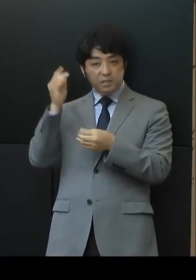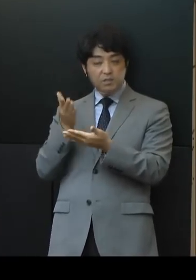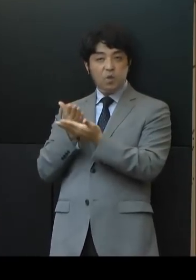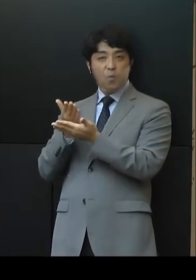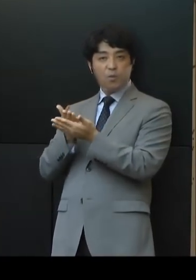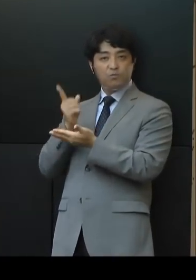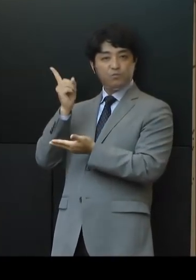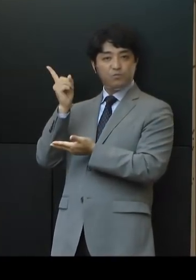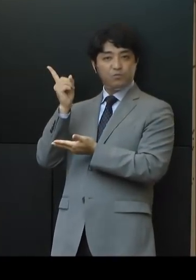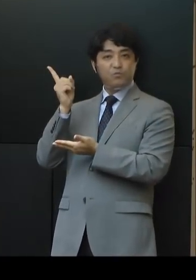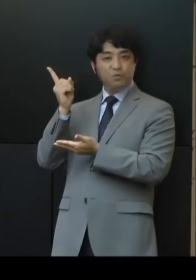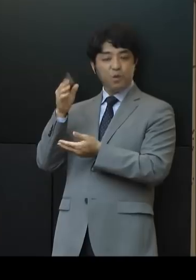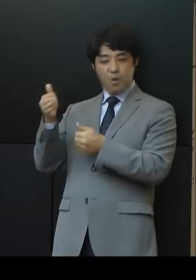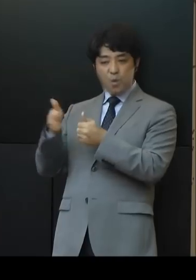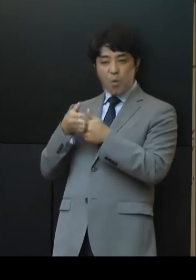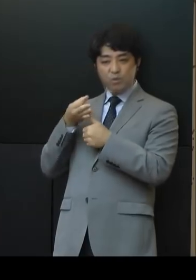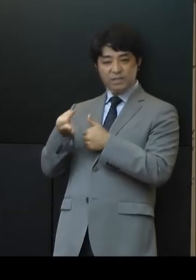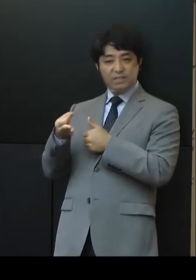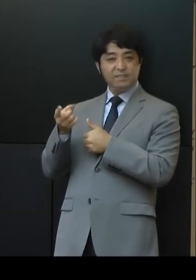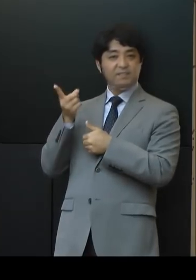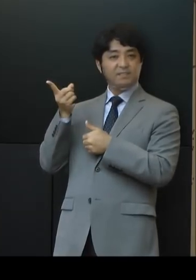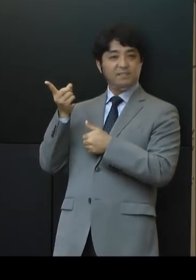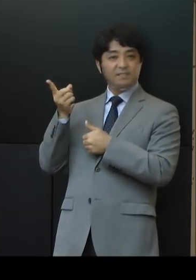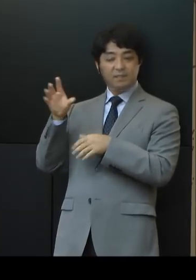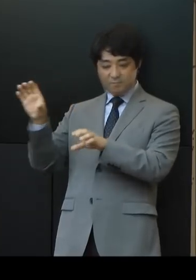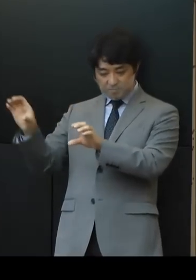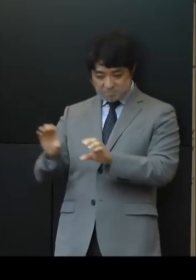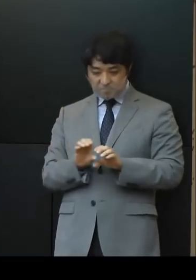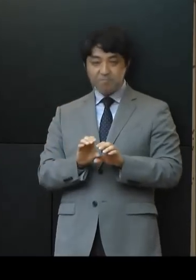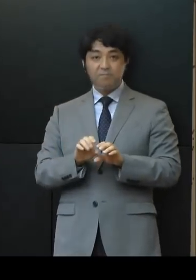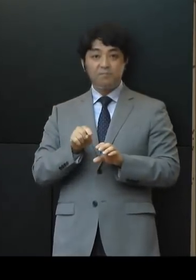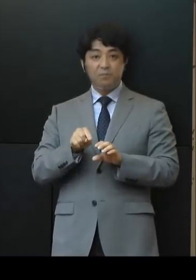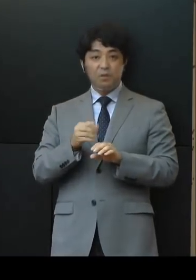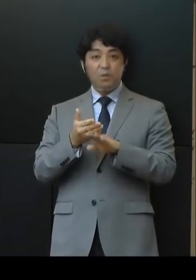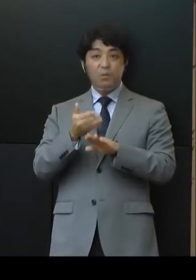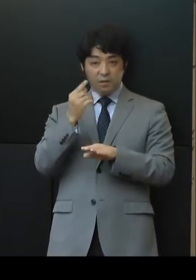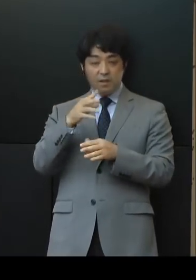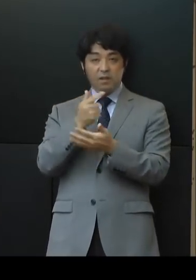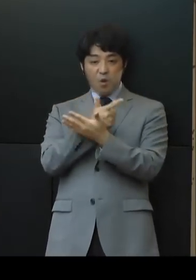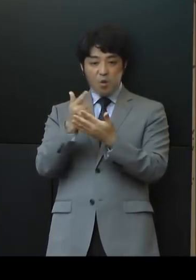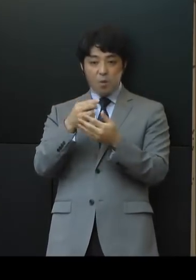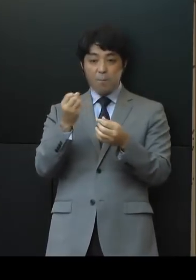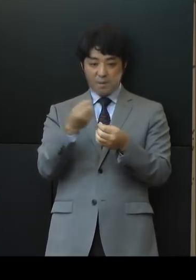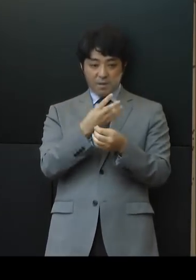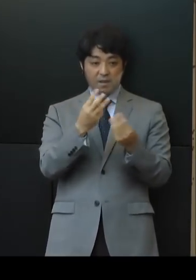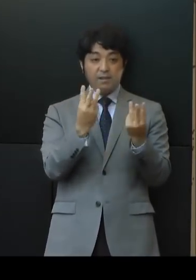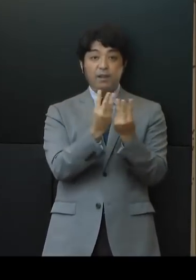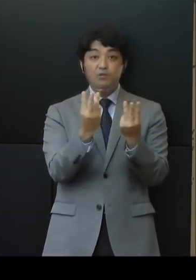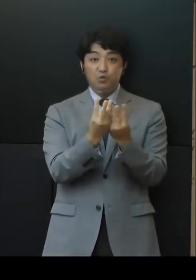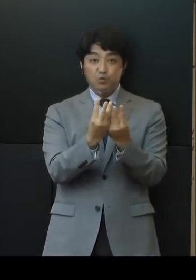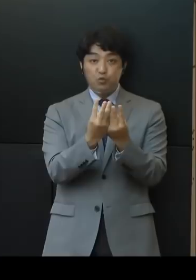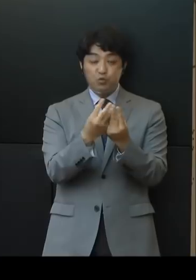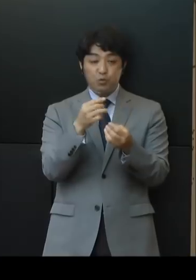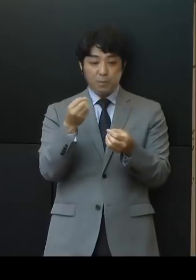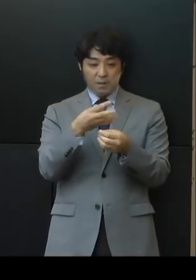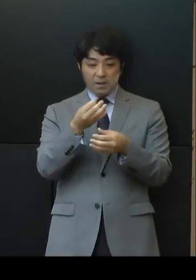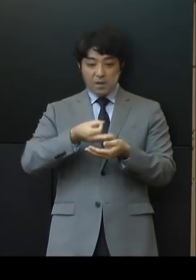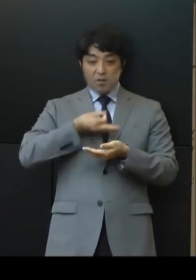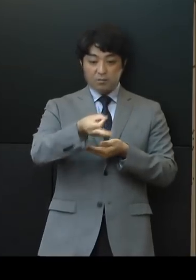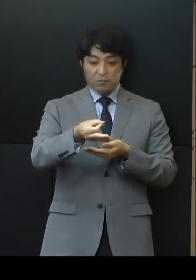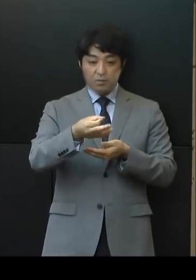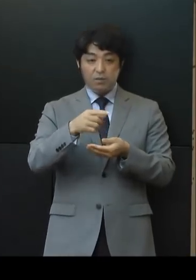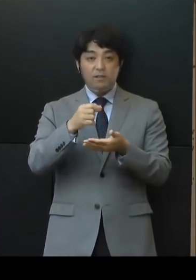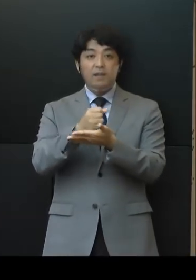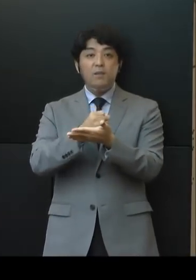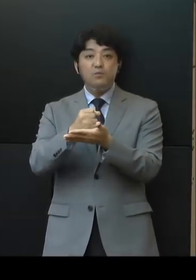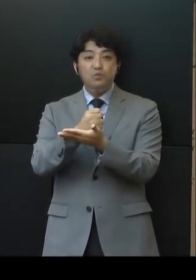る交付金の状況なども勘案しながら、その件数とそれから支給のタイミングなども含めて